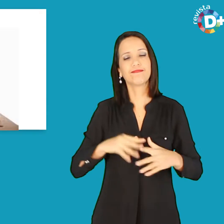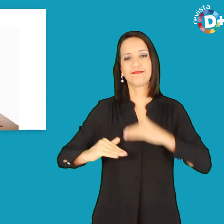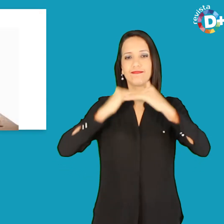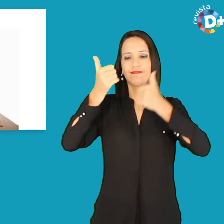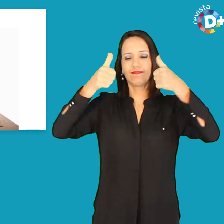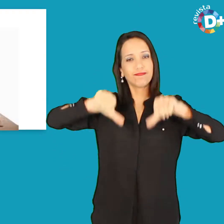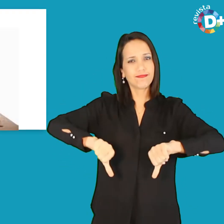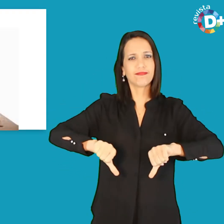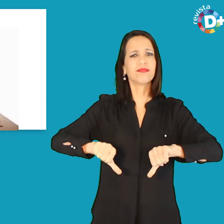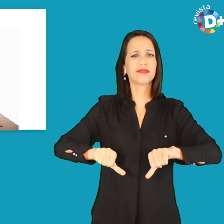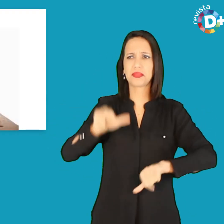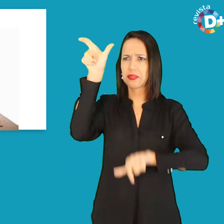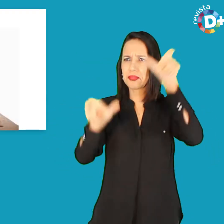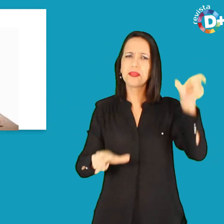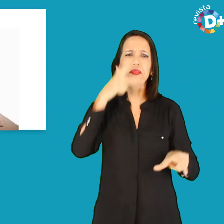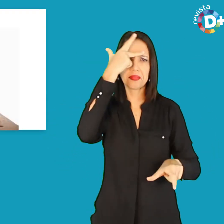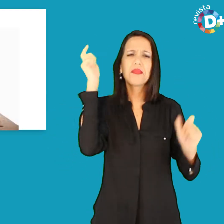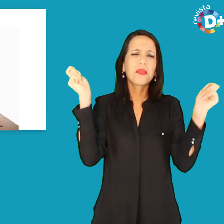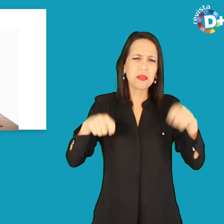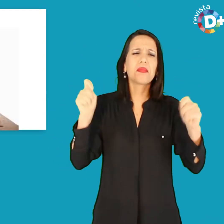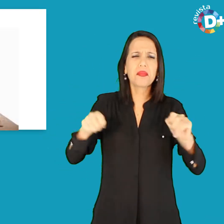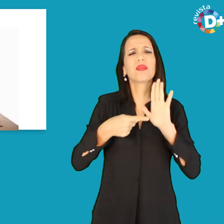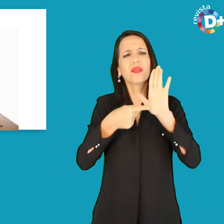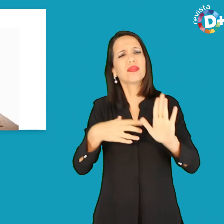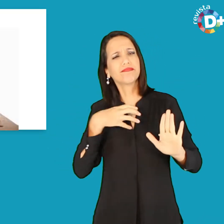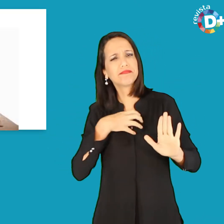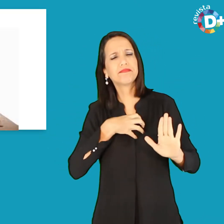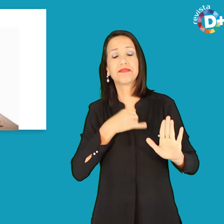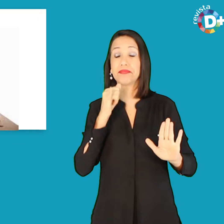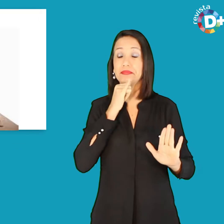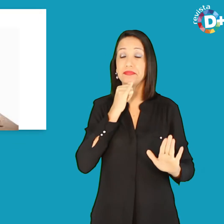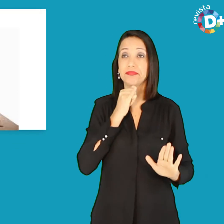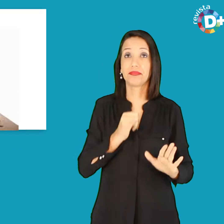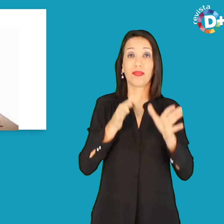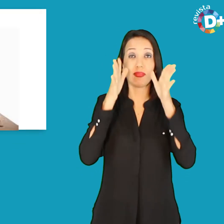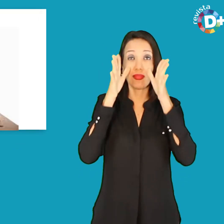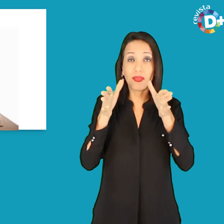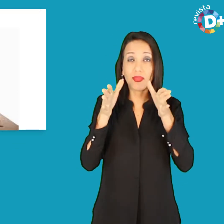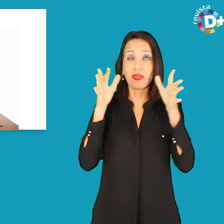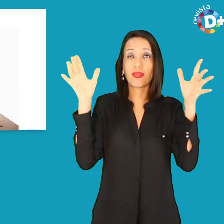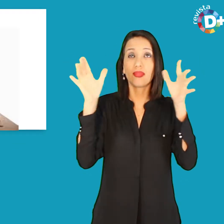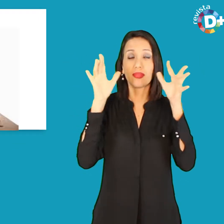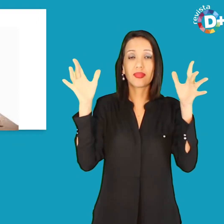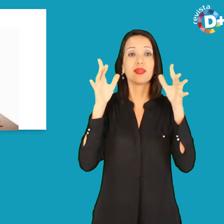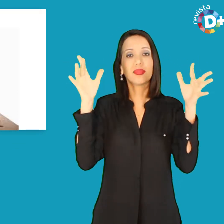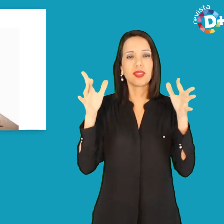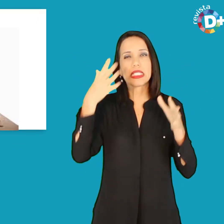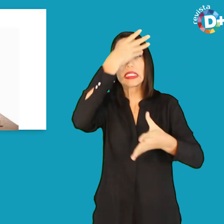que qualquer um pode apresentar características como distração, esquecimento e impulsividade. Porém,